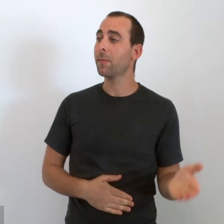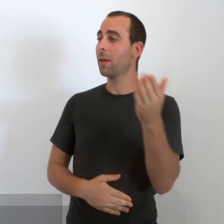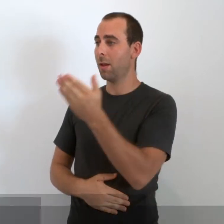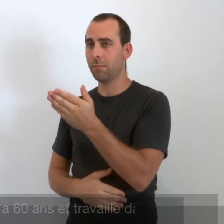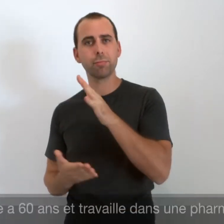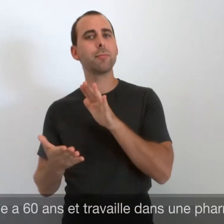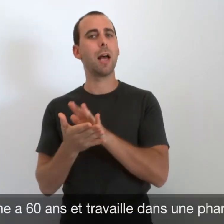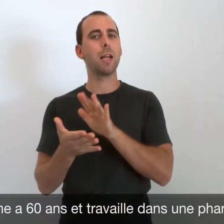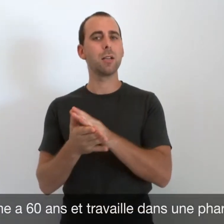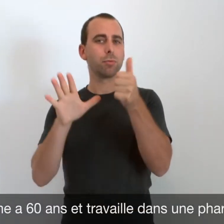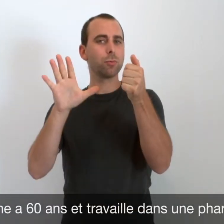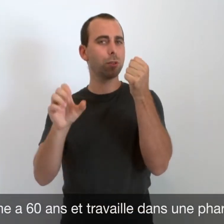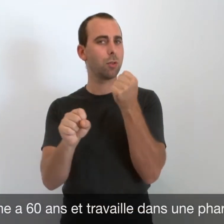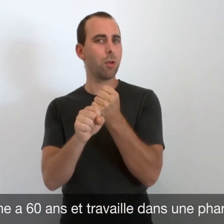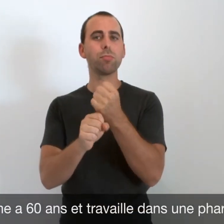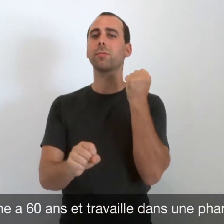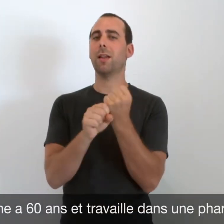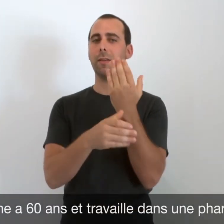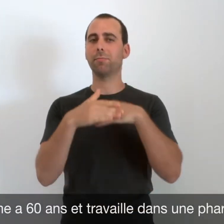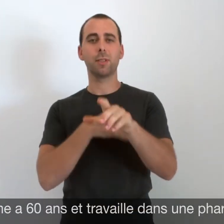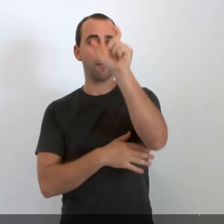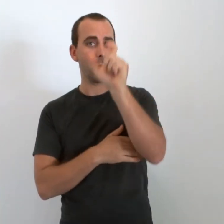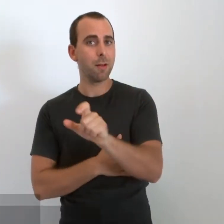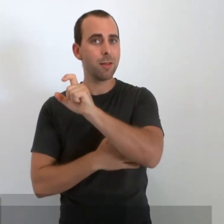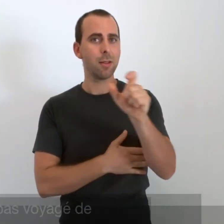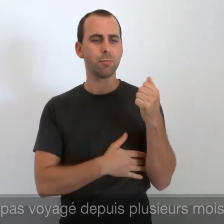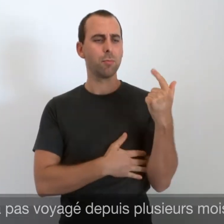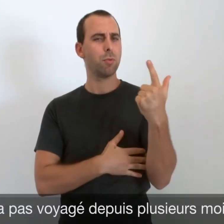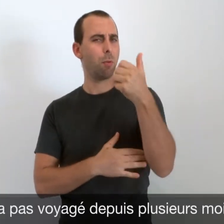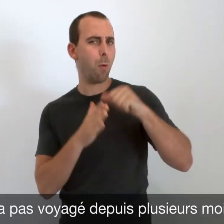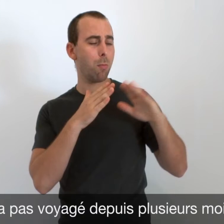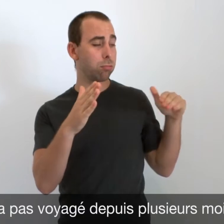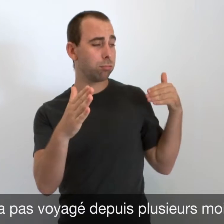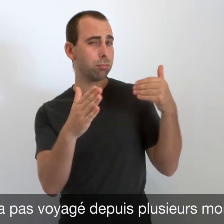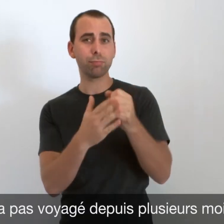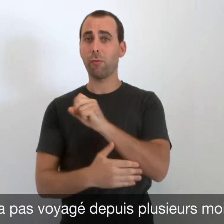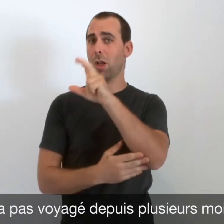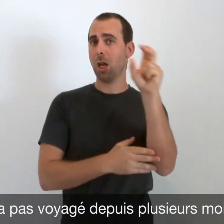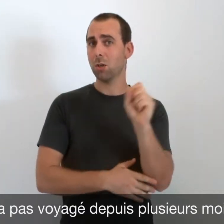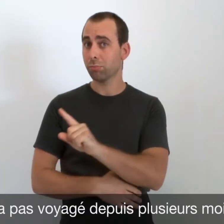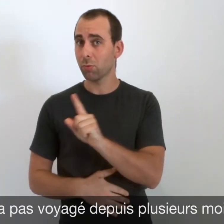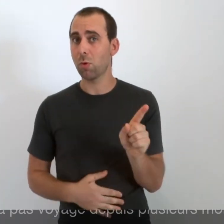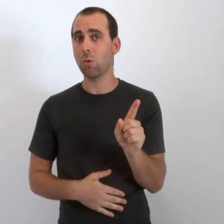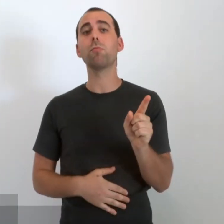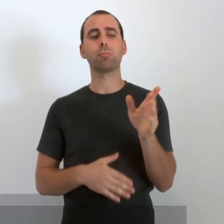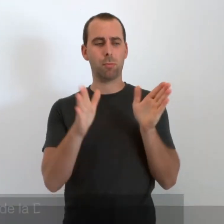La deuxième a 60 ans et travaille dans une pharmacie. Elle n'a pas voyagé depuis plusieurs mois. Une enquête